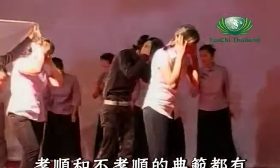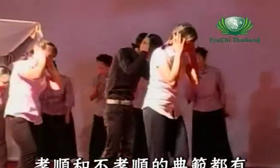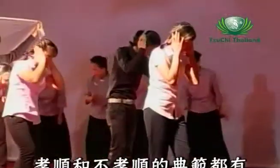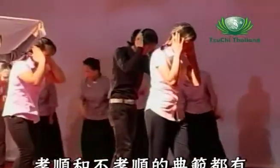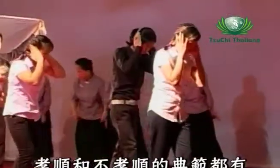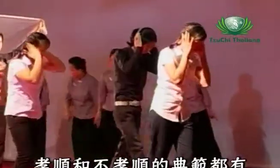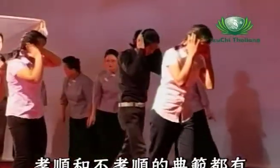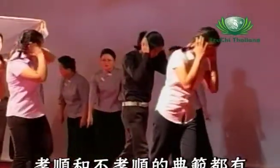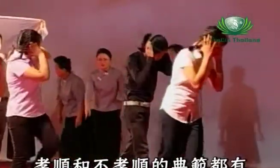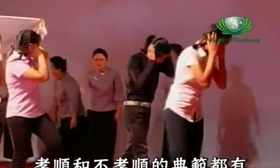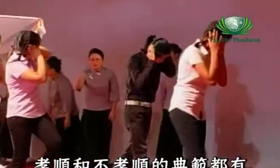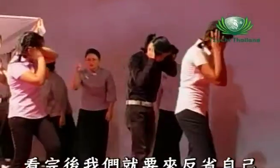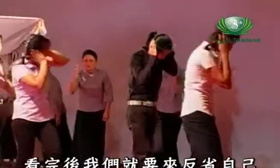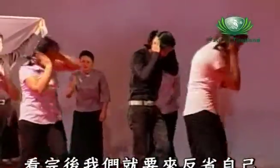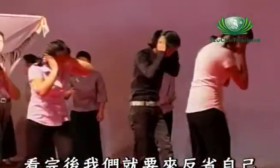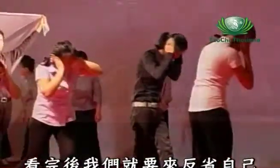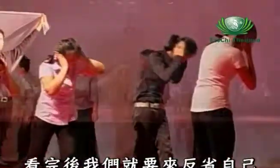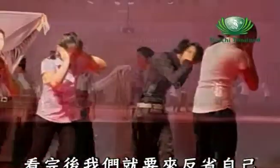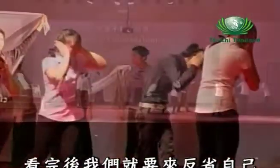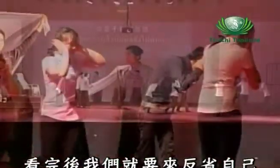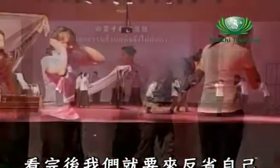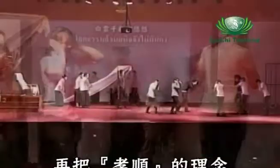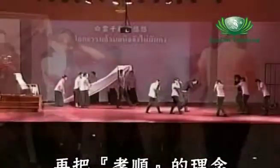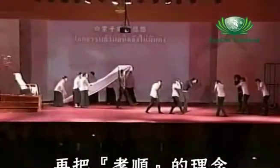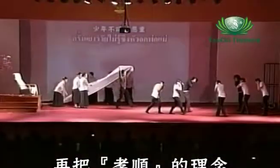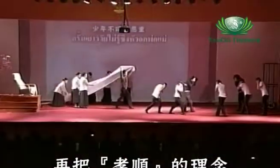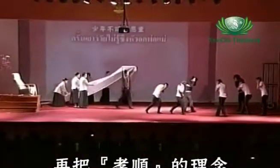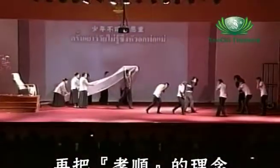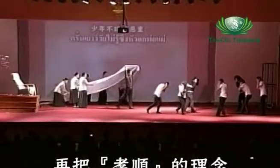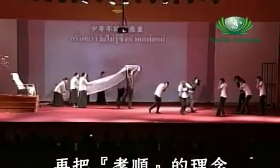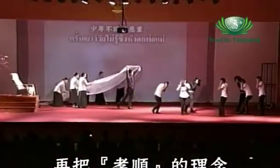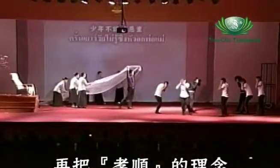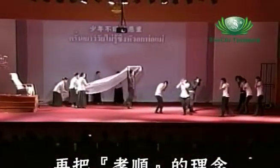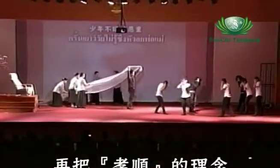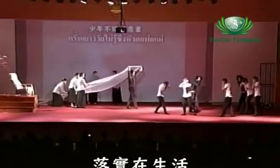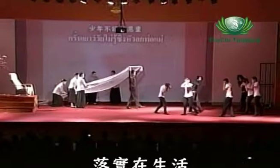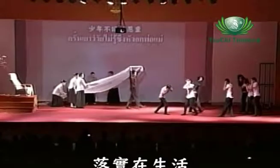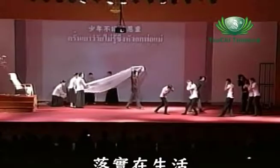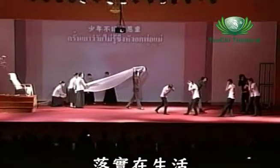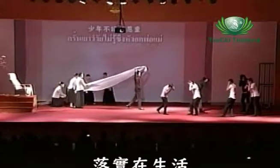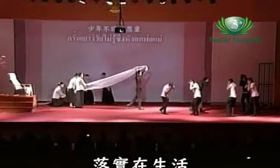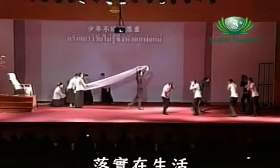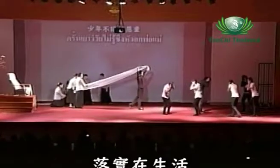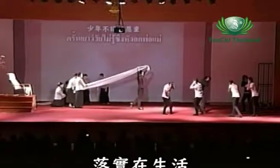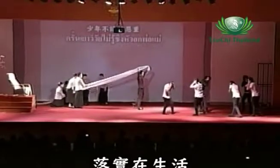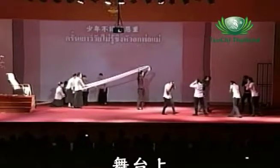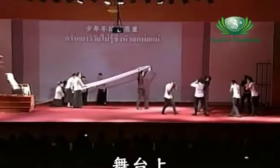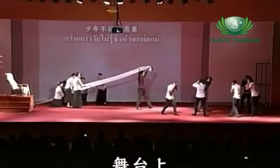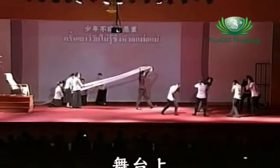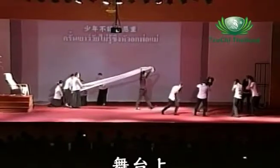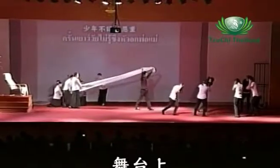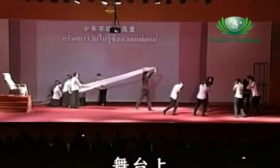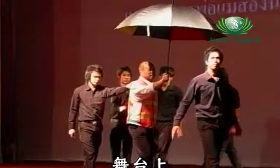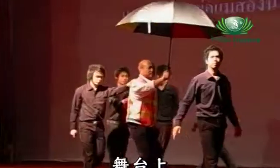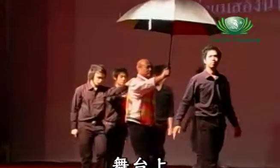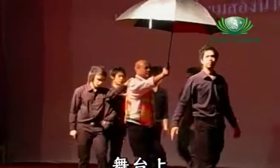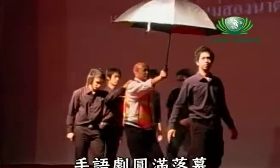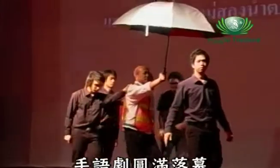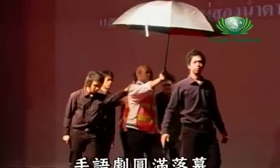ญูหรือว่าอกตัญญูก็ทำให้เราไปนำไปปรับใช้กับชีวิตประจำวันของเราได้ค่ะ หลังจากการแสดงบนเวทีเสร็จสิ้นล